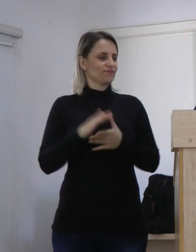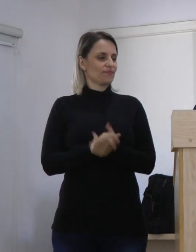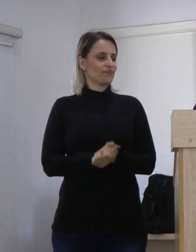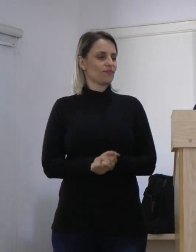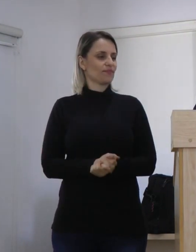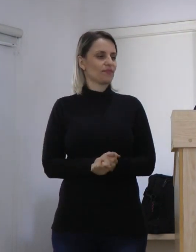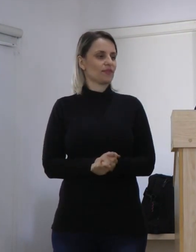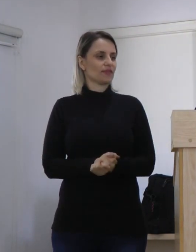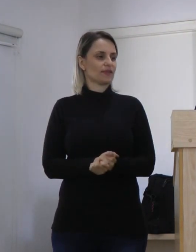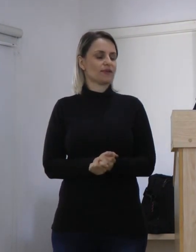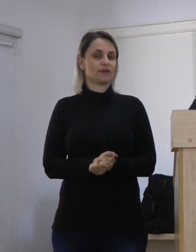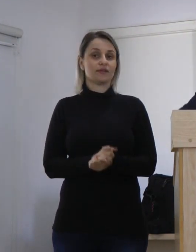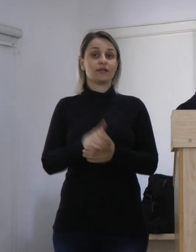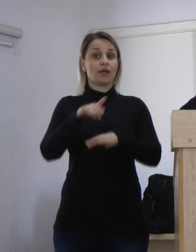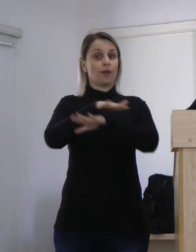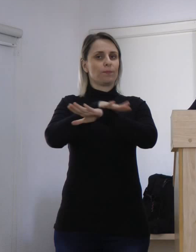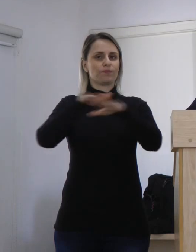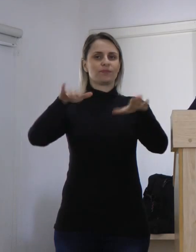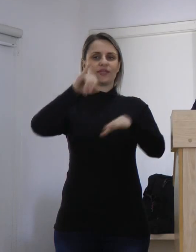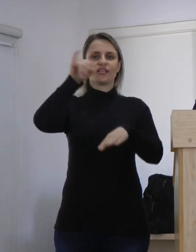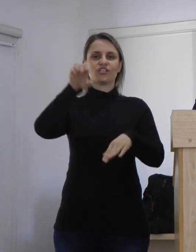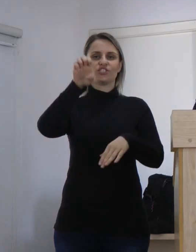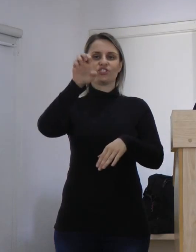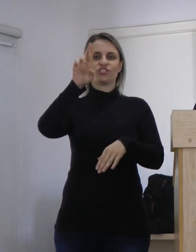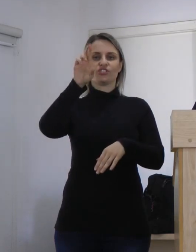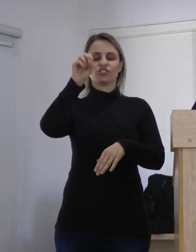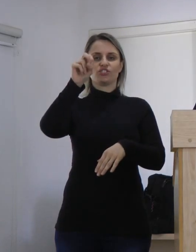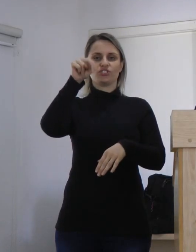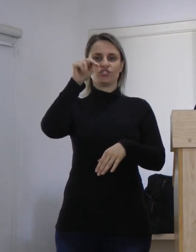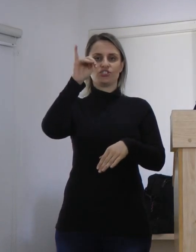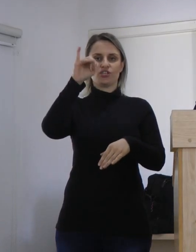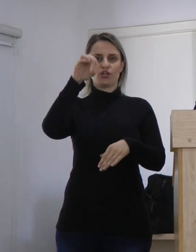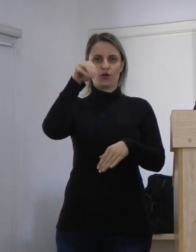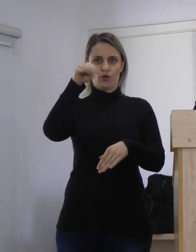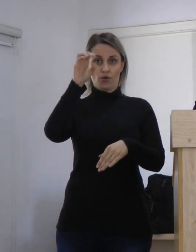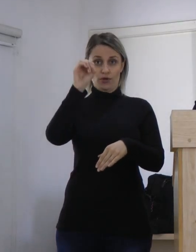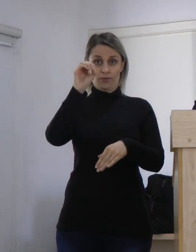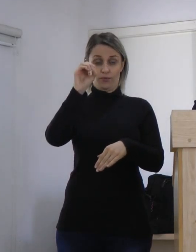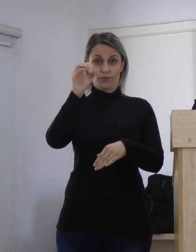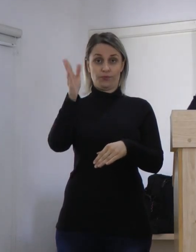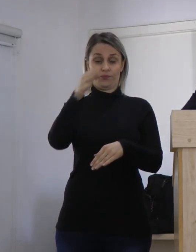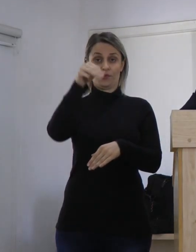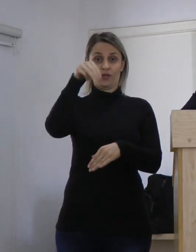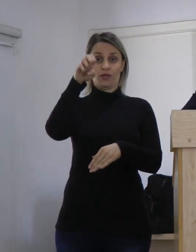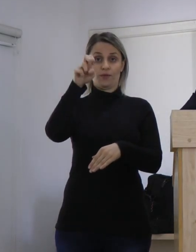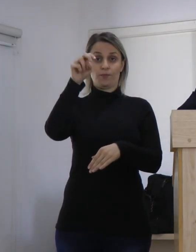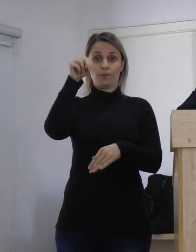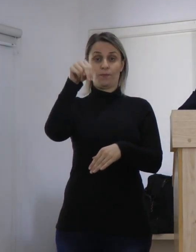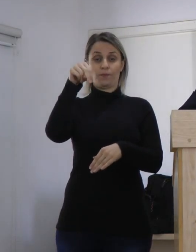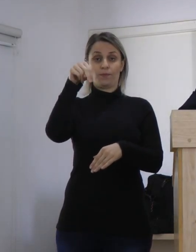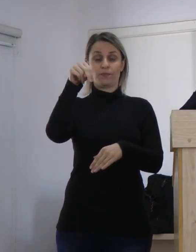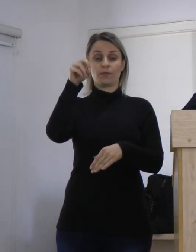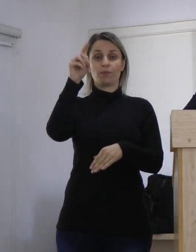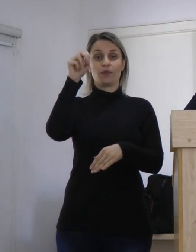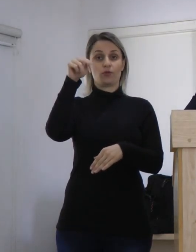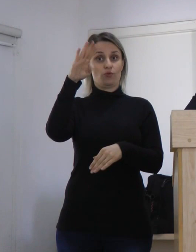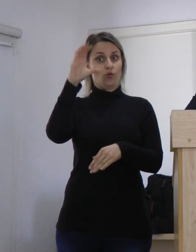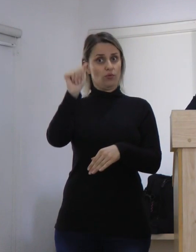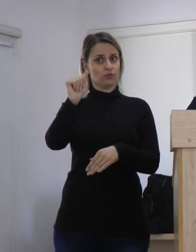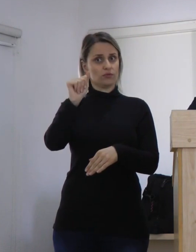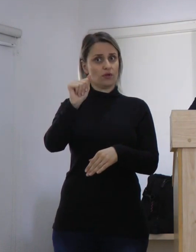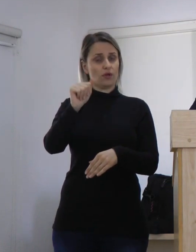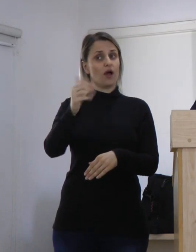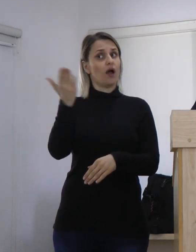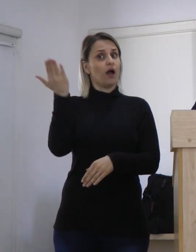encerrar, Jerônimo Mendonça, o gigante da alegria e da resignação. Jerônimo, meus amigos, era um rapaz saudável.